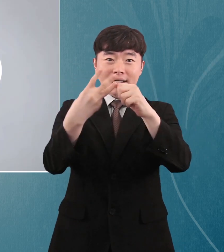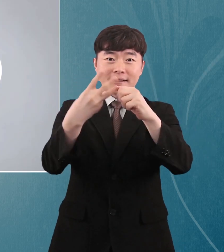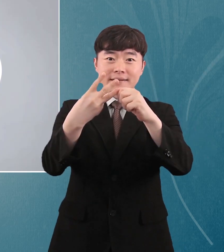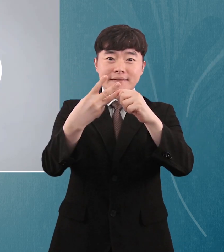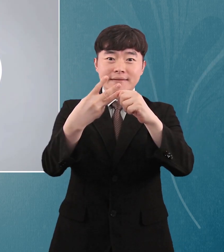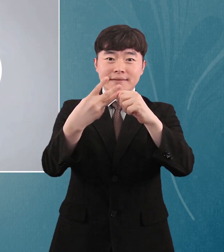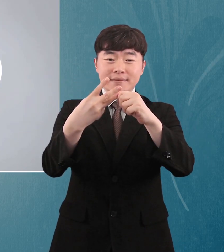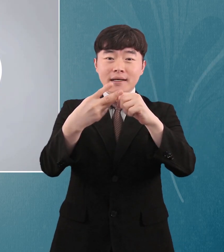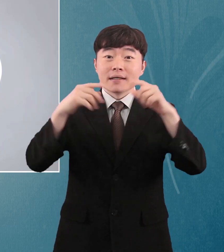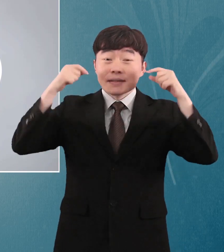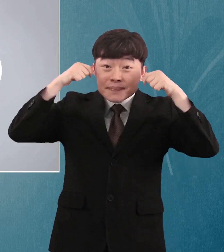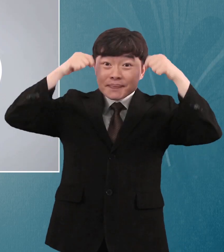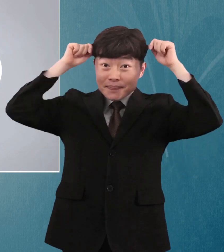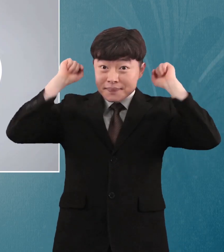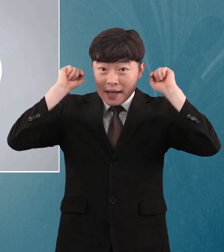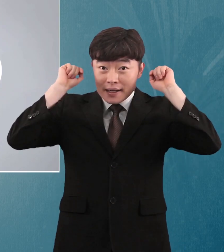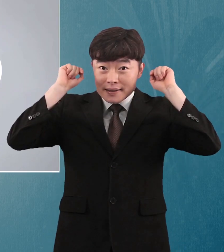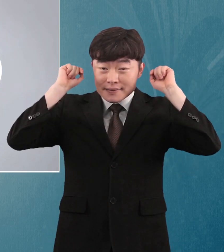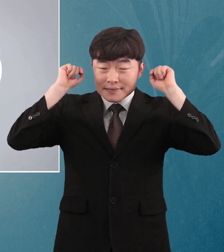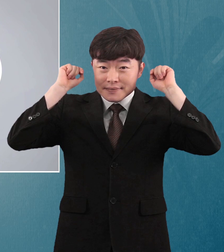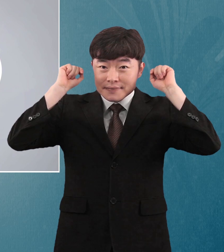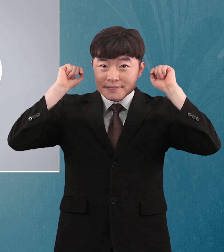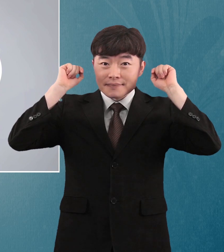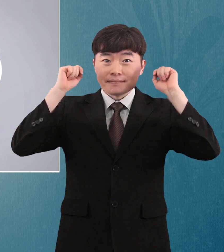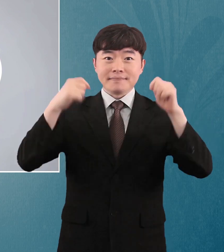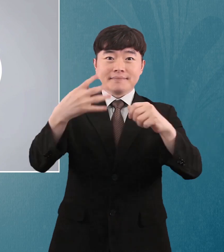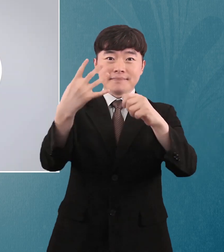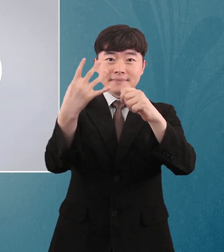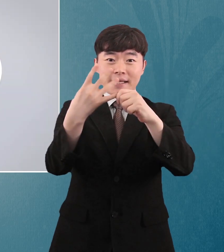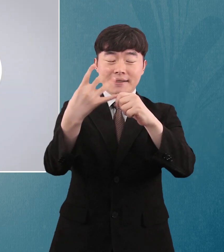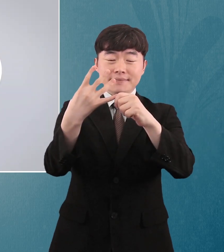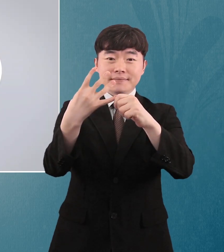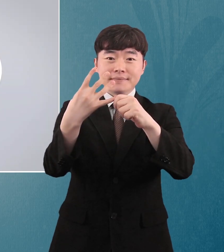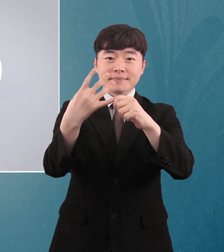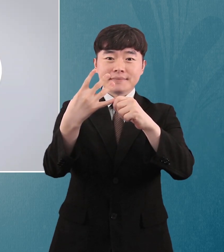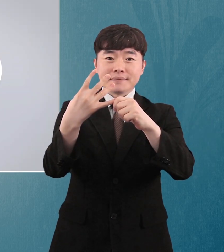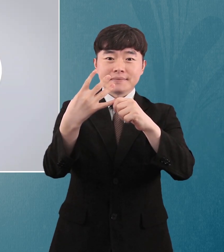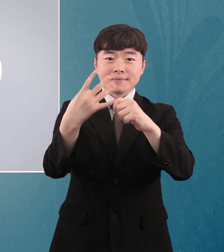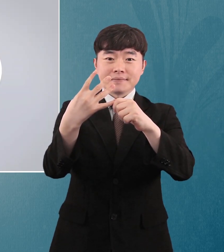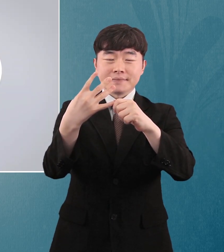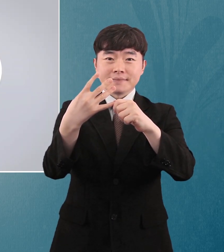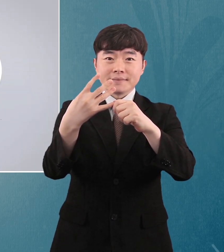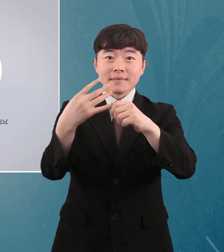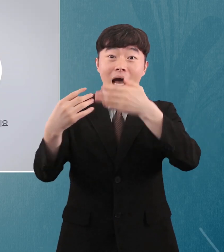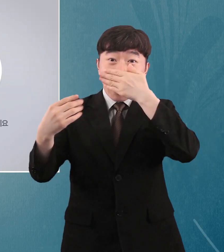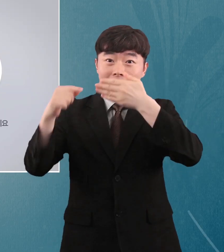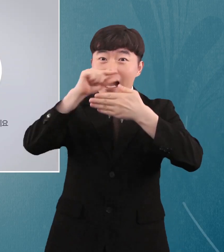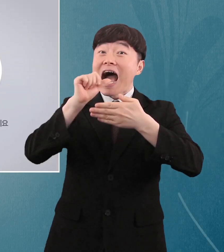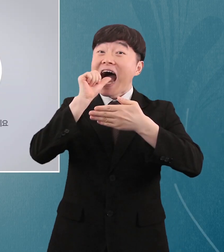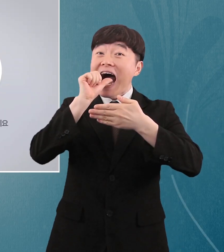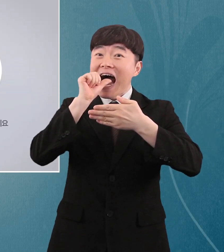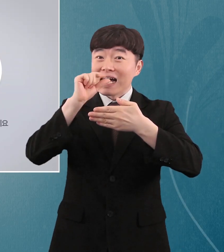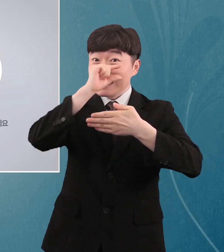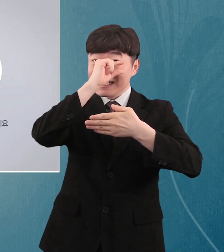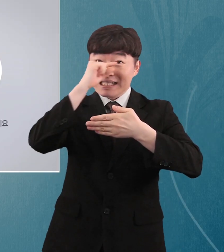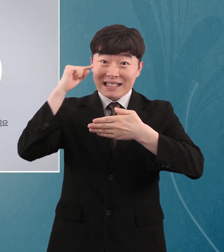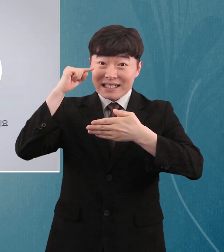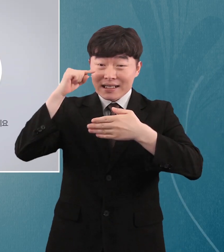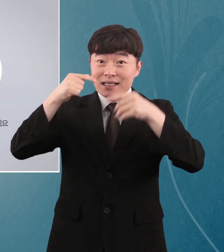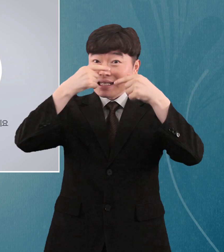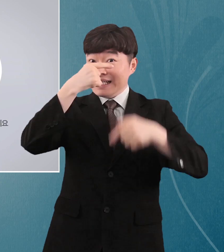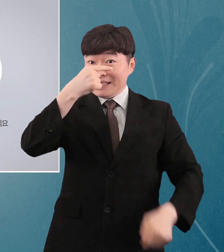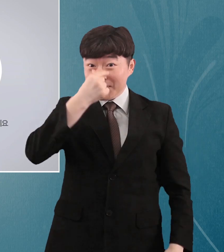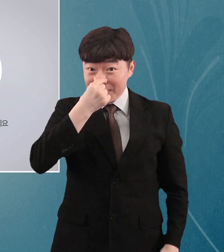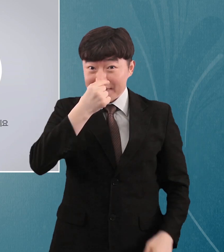셋, 머리끈을 귀에 걸어 위치를 고정해 주세요. 넷, 양손가락으로 코 편이 코에